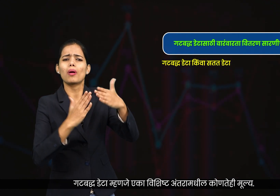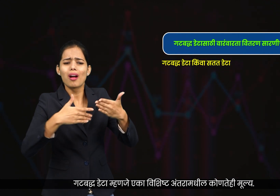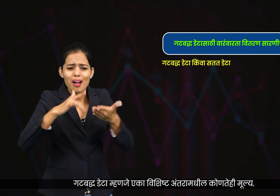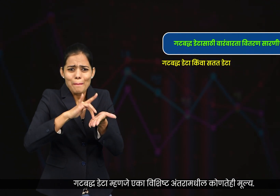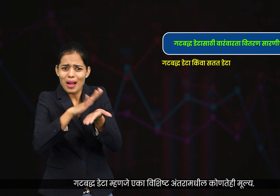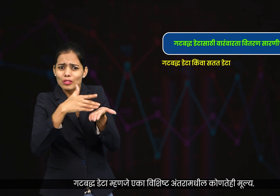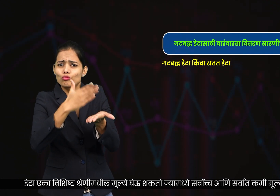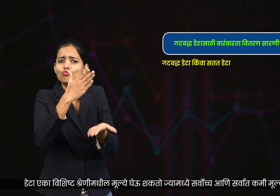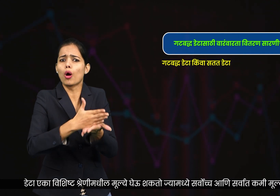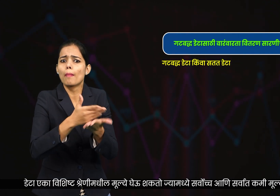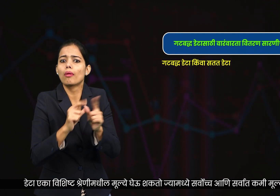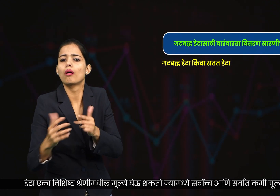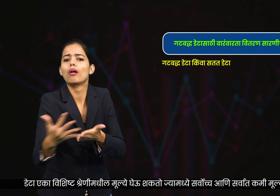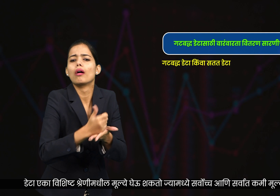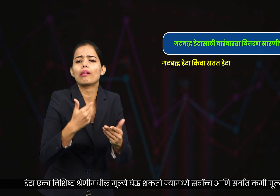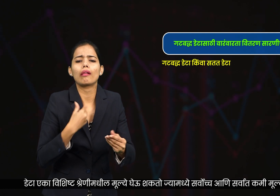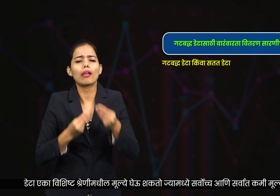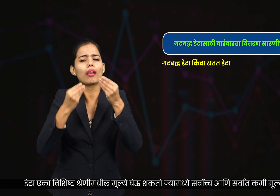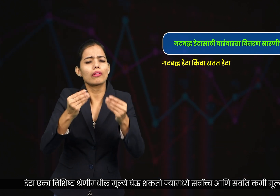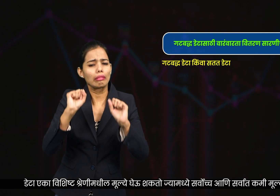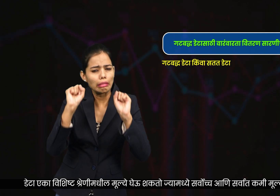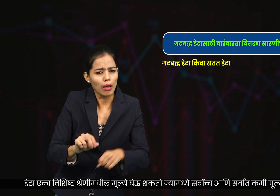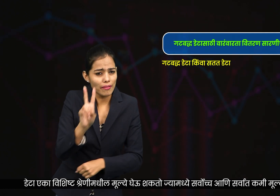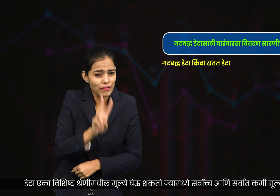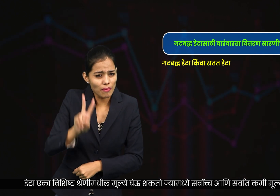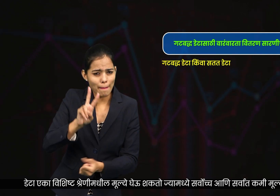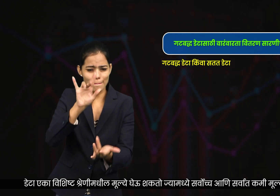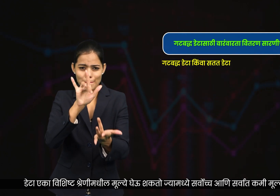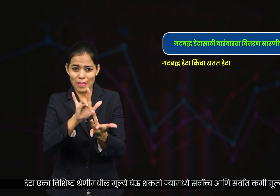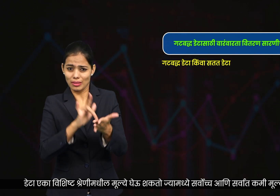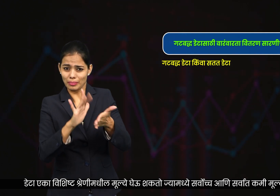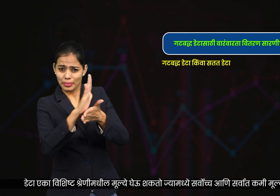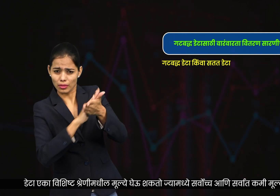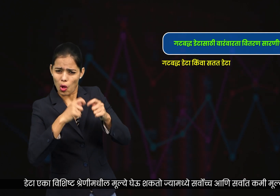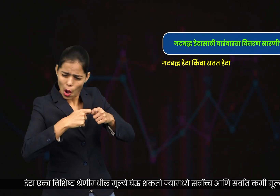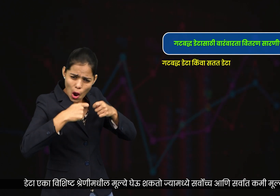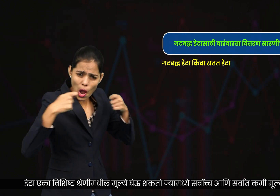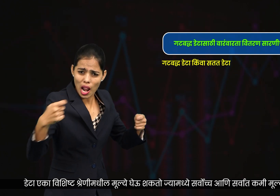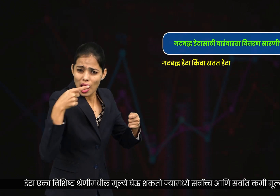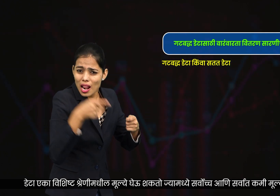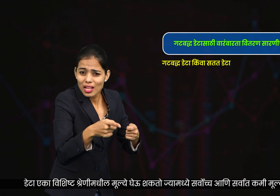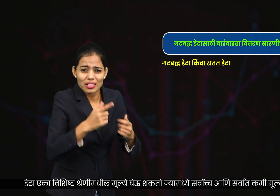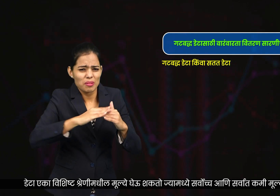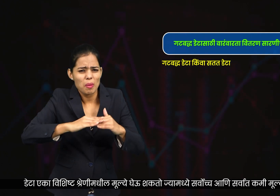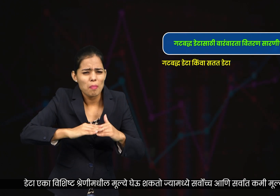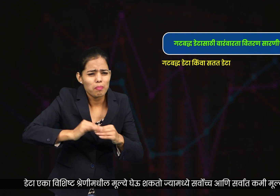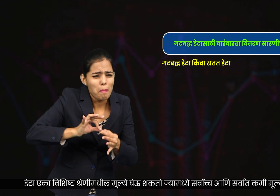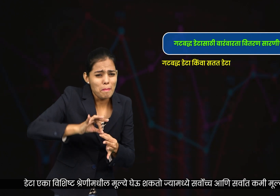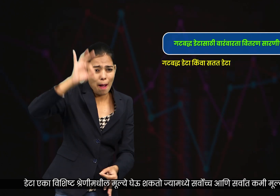मूल्य. डेटा हा एका विशिष्ट श्रेणीमधील मूल्य घेऊ शकतो ज्यामध्ये सर्वोच्च